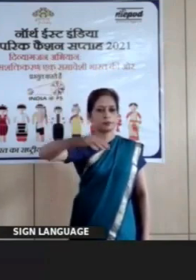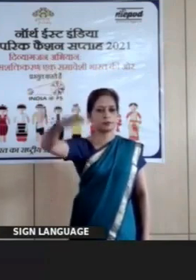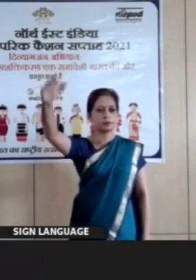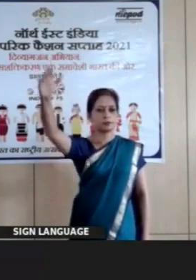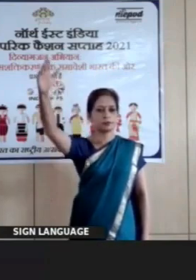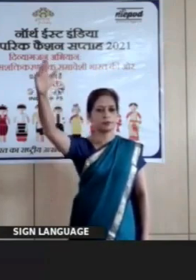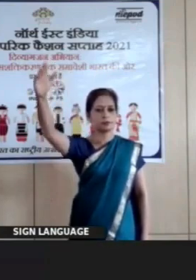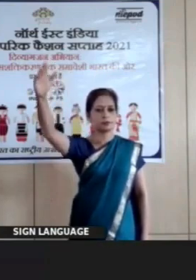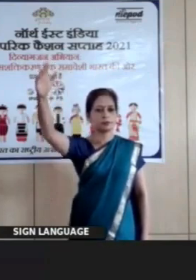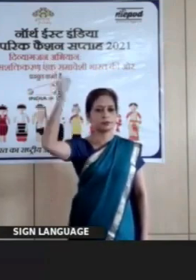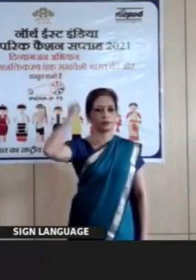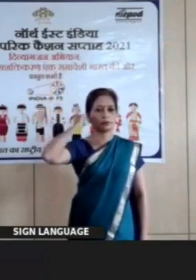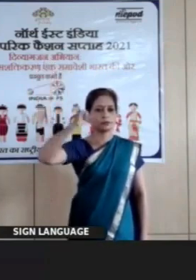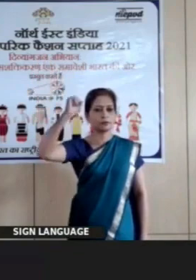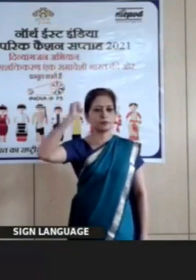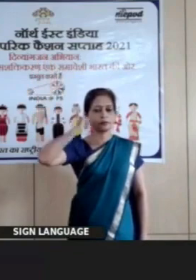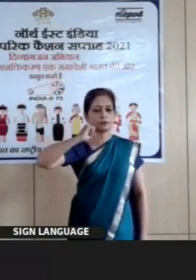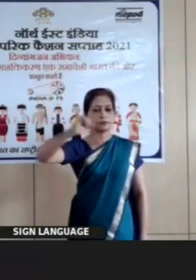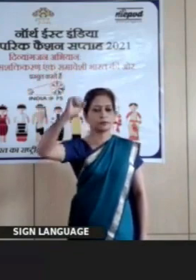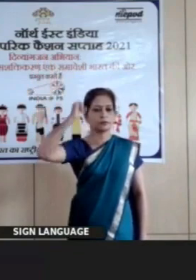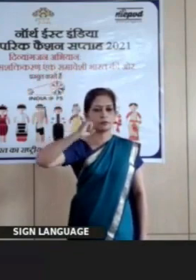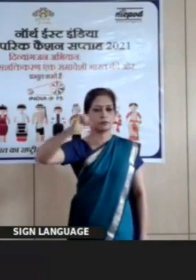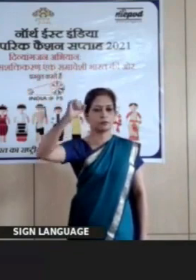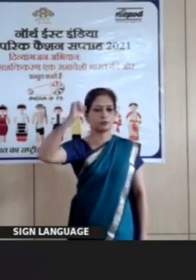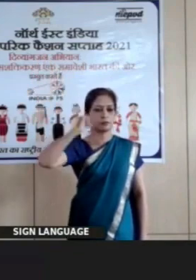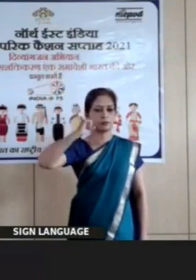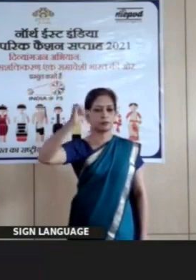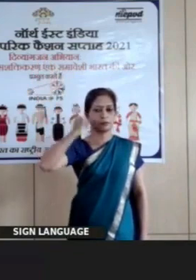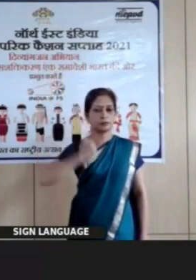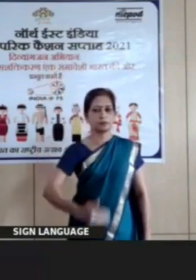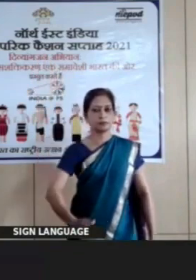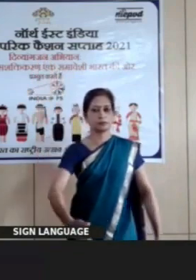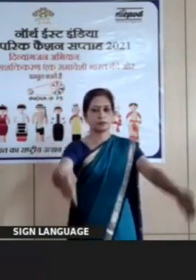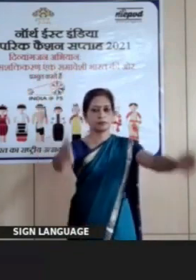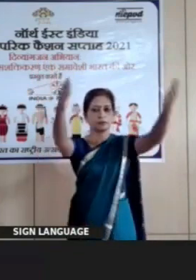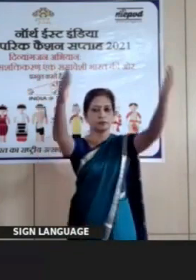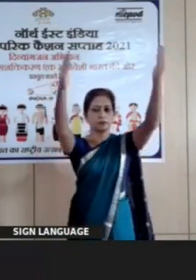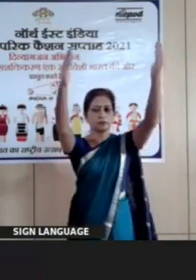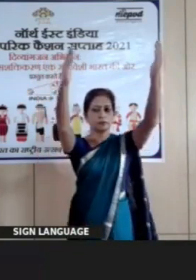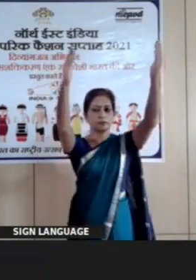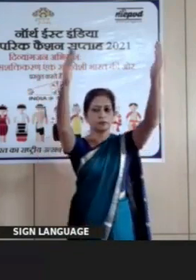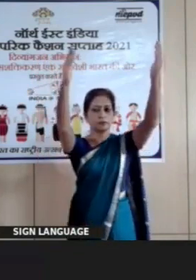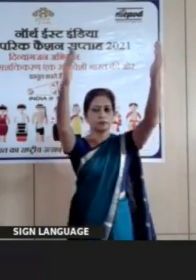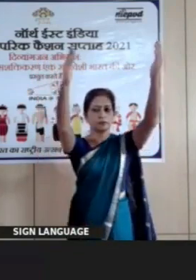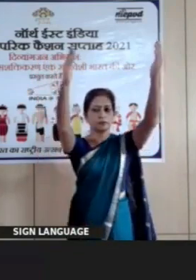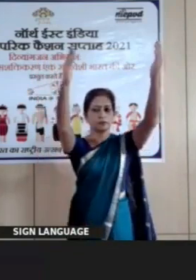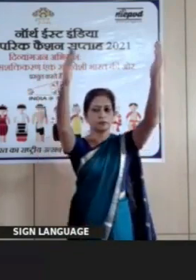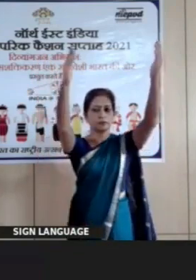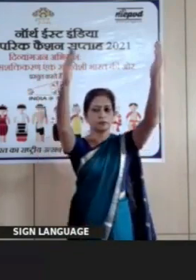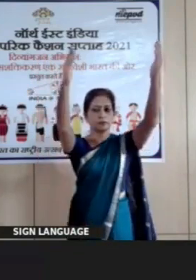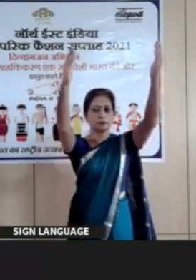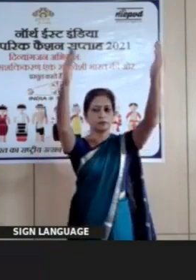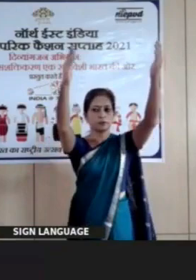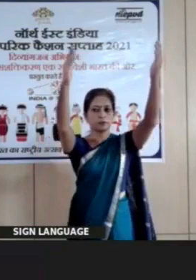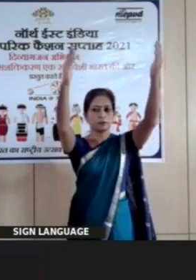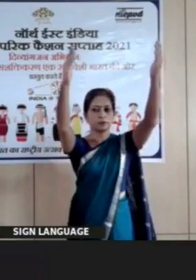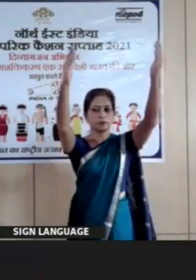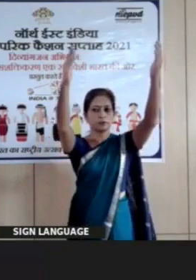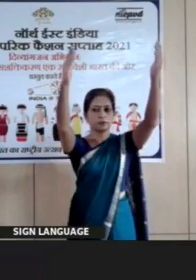हे जय हे जय जय जय जय हे।